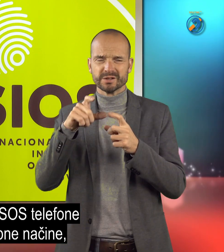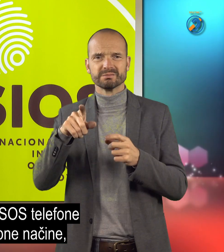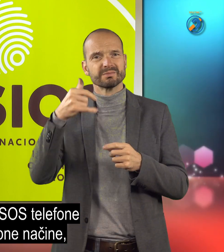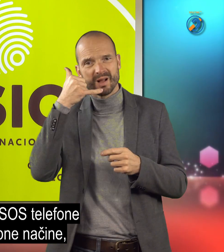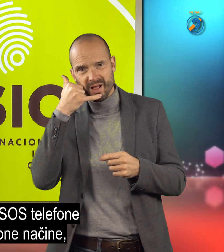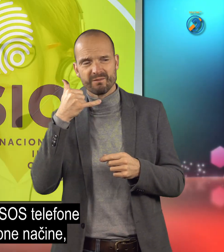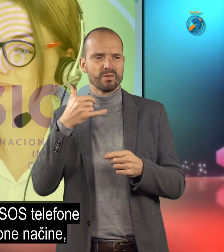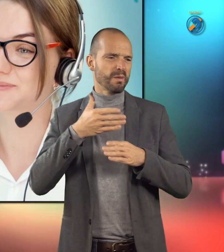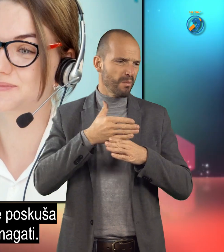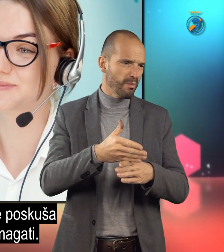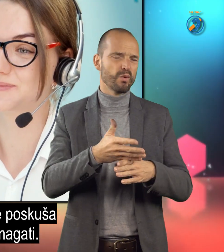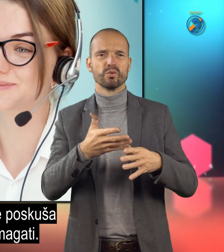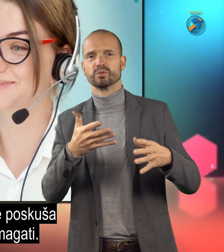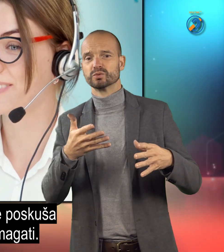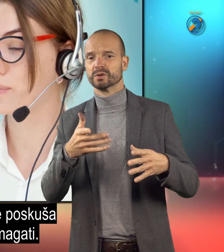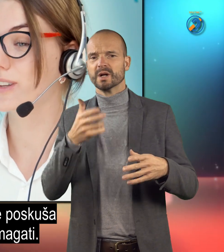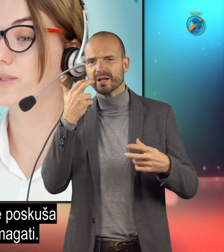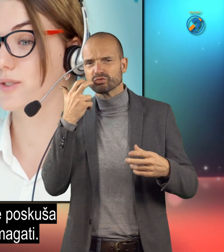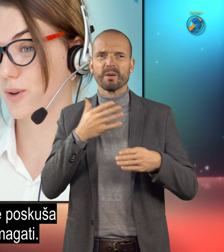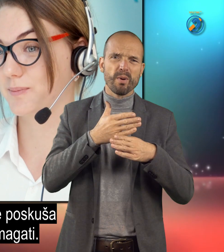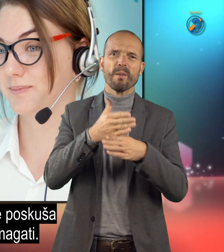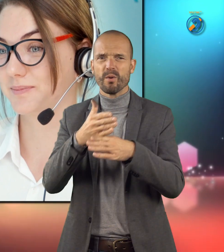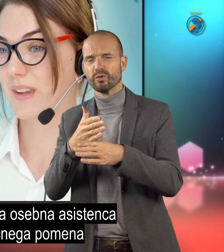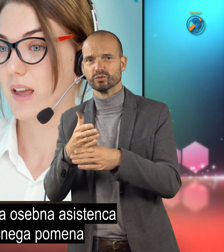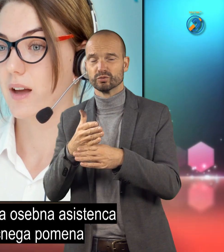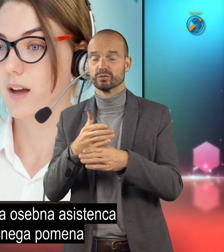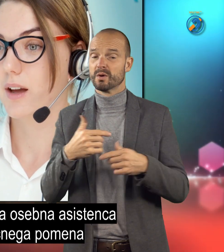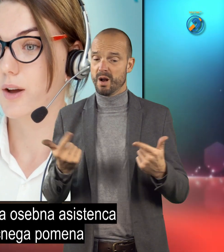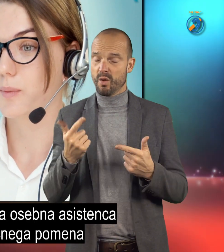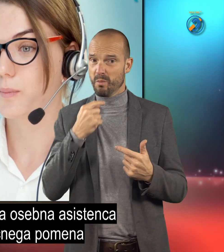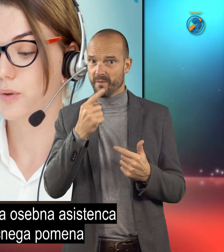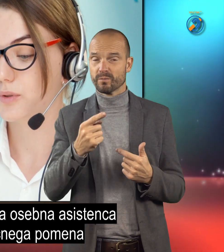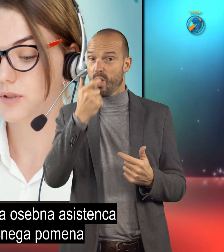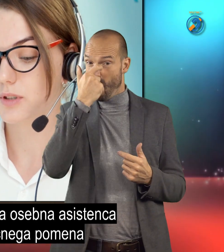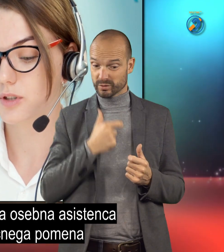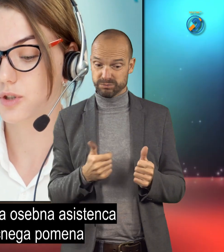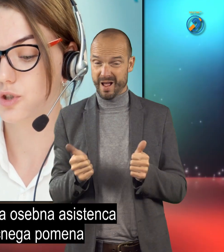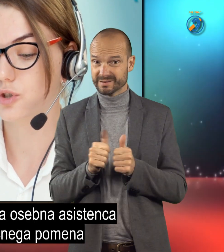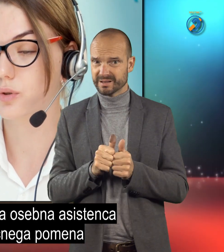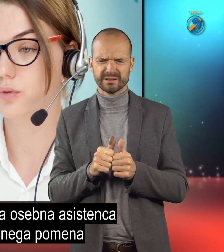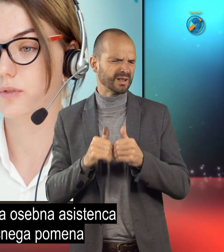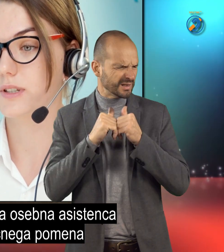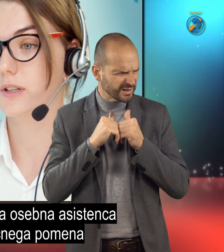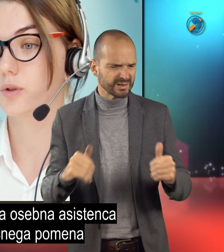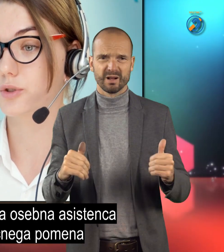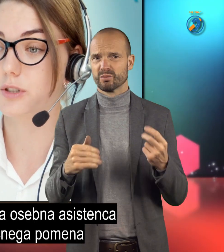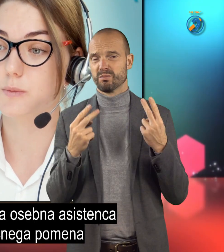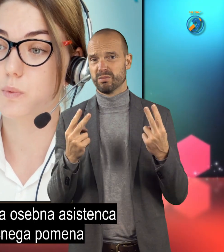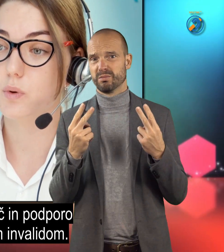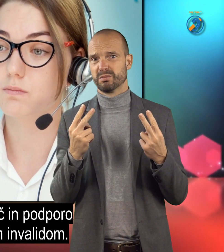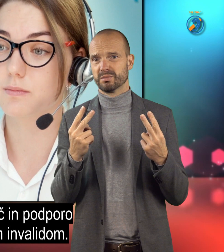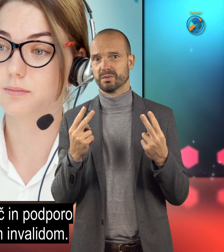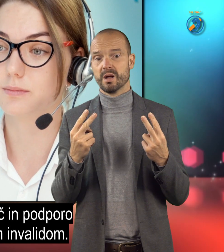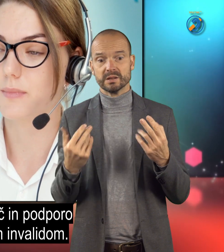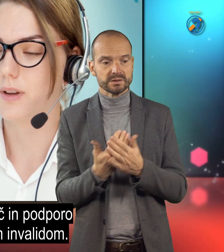telefone in podobne načine, kjer se poskuša pomagati. Lahko povem, da osebna asistenca je tukaj bila ključnega pomena